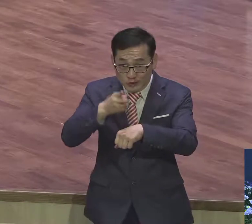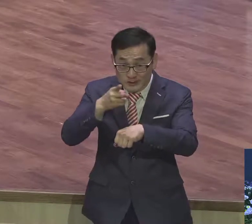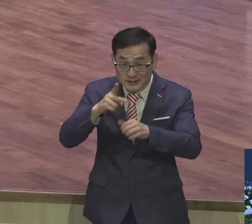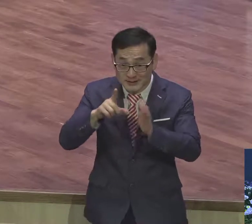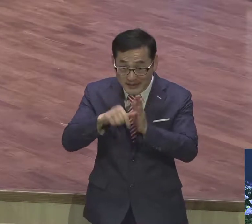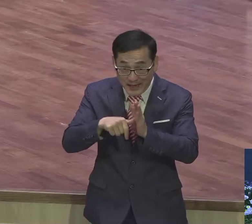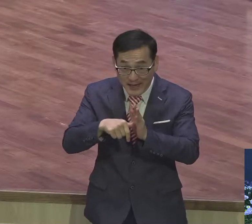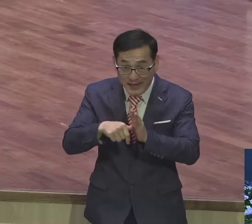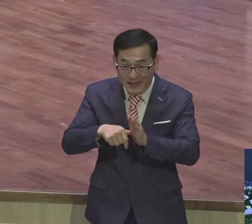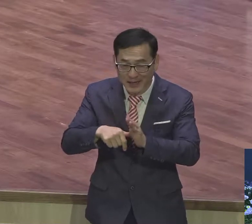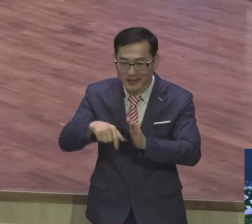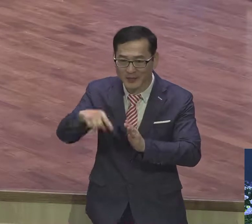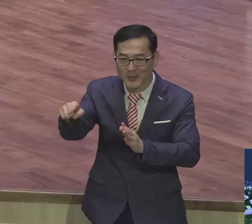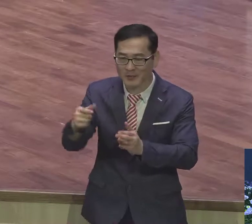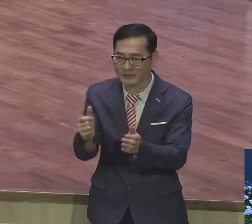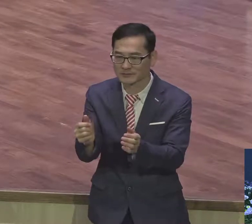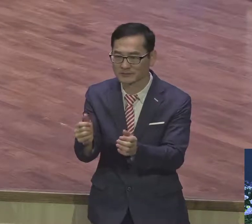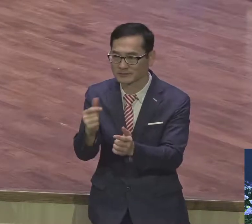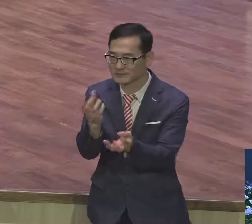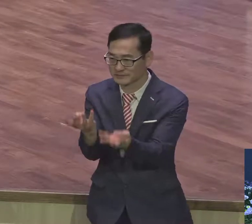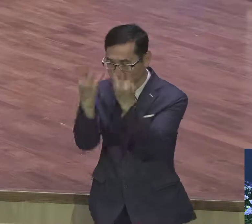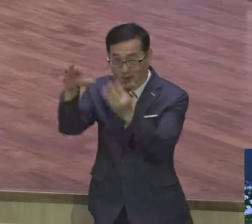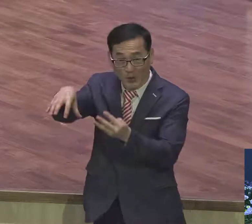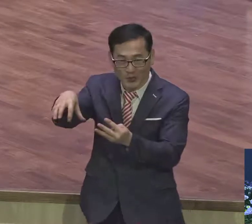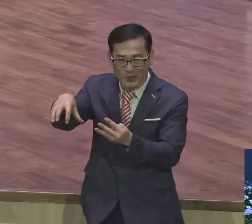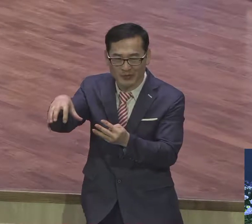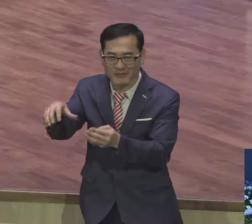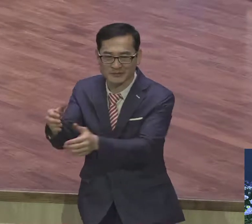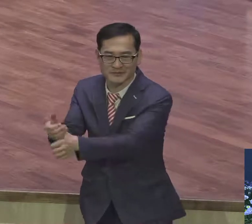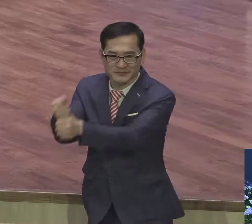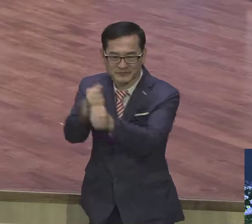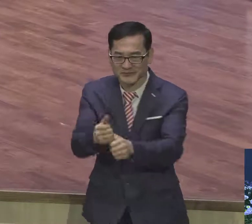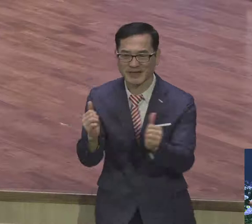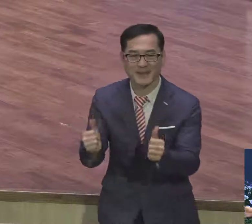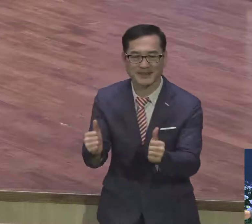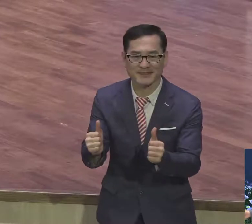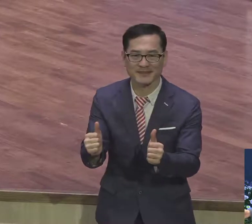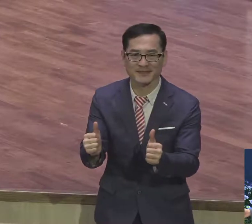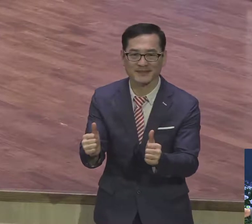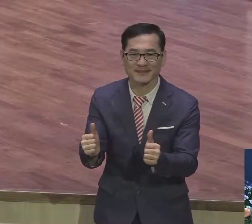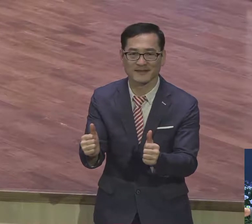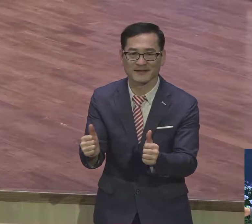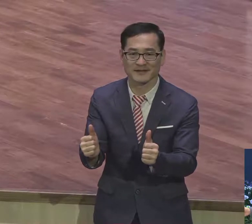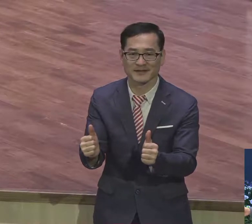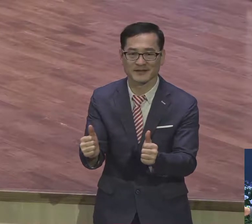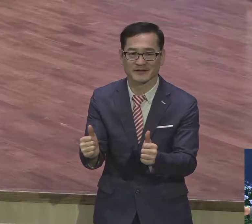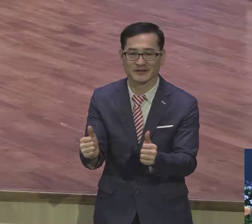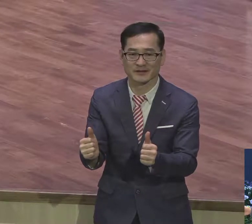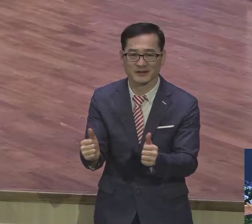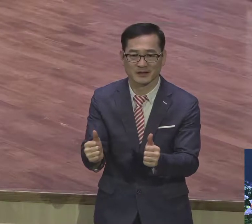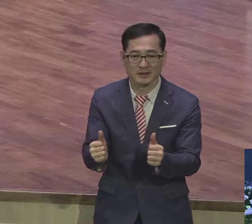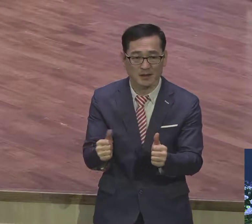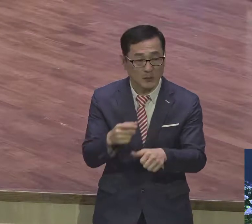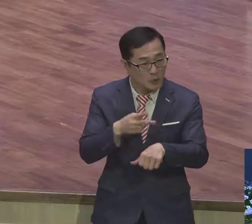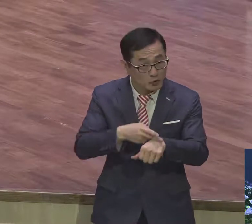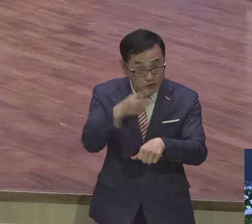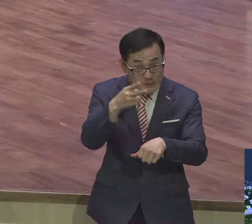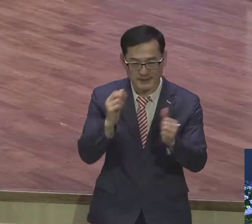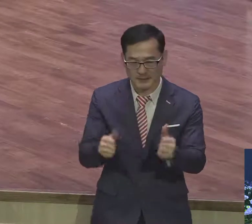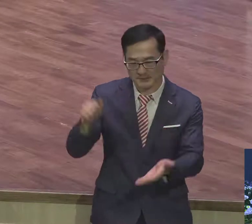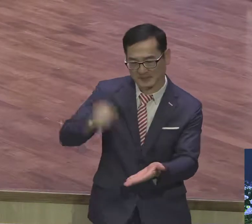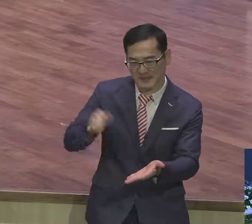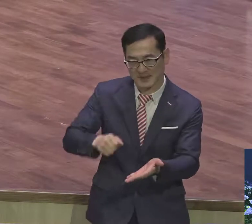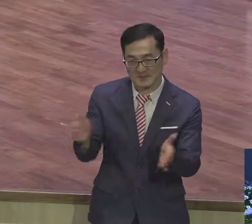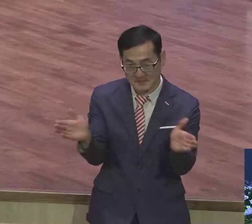들어와요. 재판받고 들어와서 그때부터 사는 거예요. 유치장에 사는 겁니다. 그 재판받고